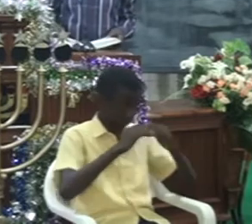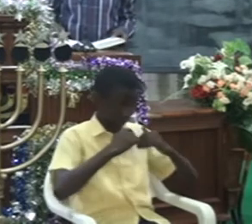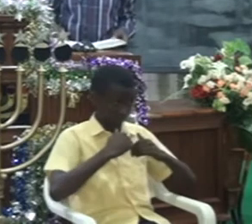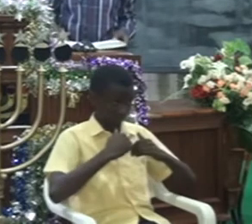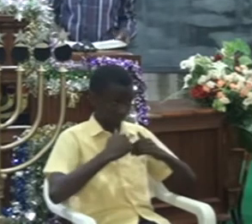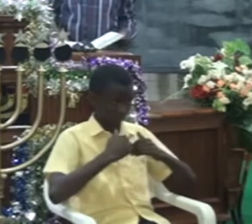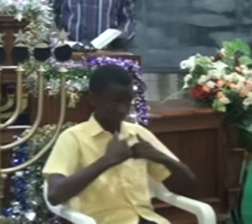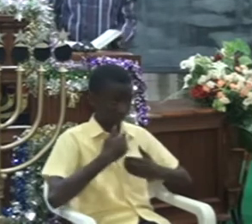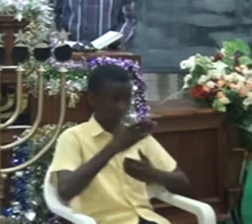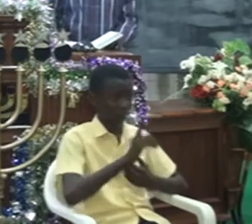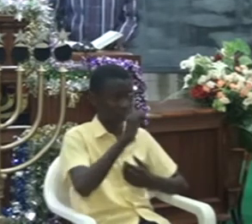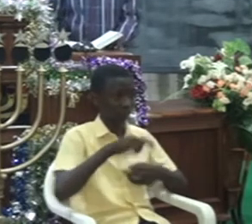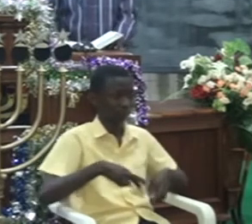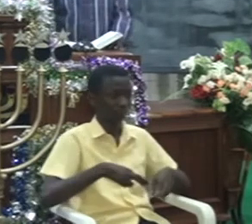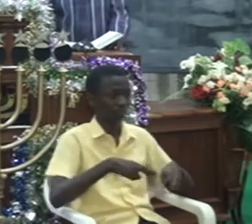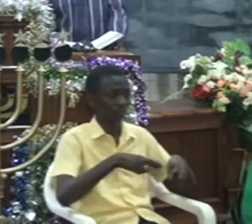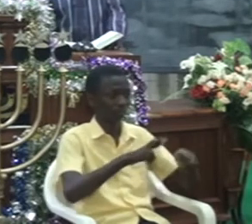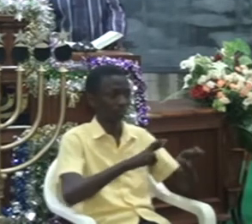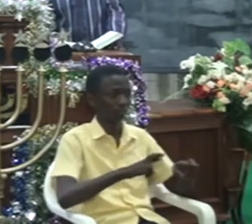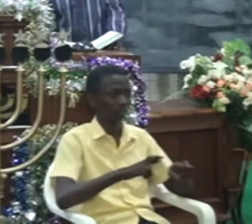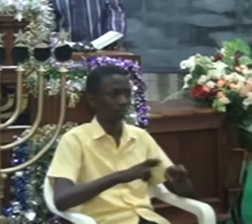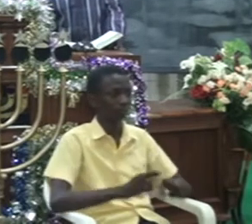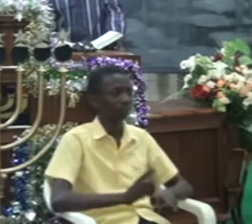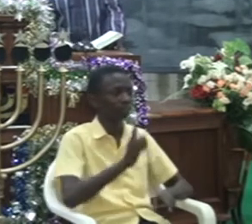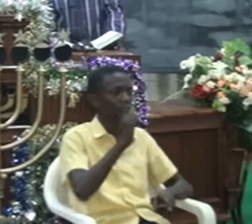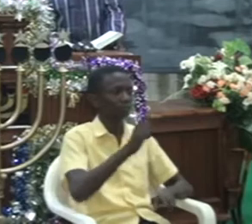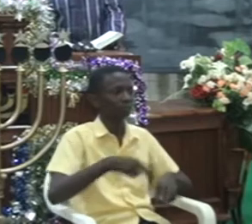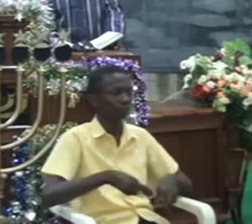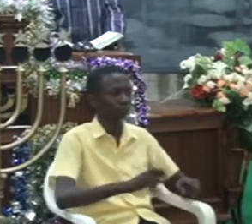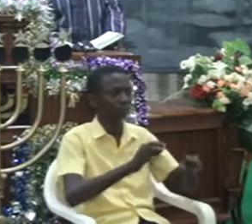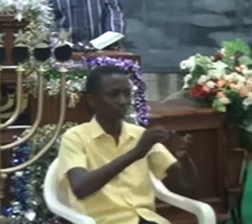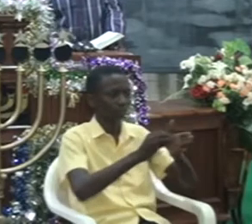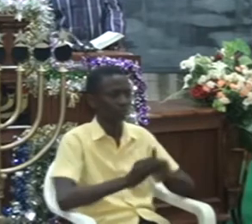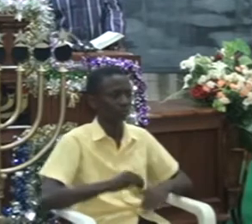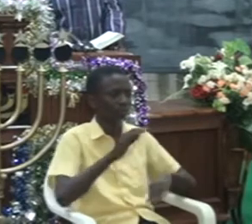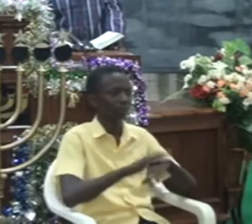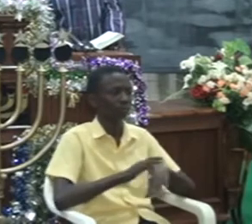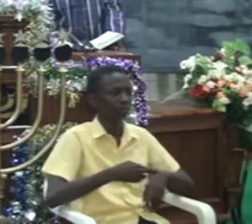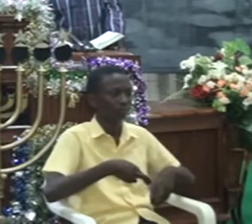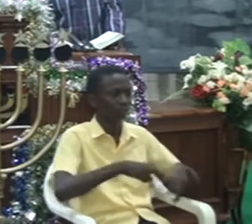un chemin frayé. Une route qu'on appelle la voie sainte.